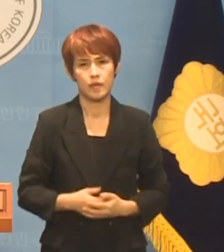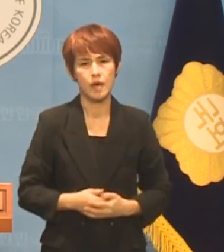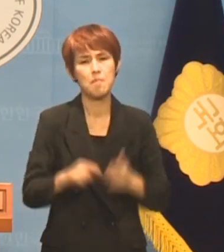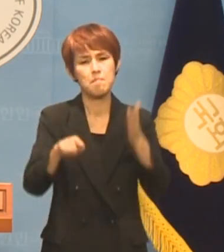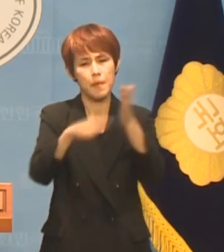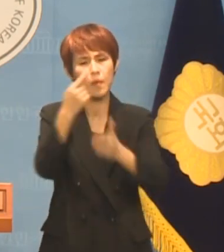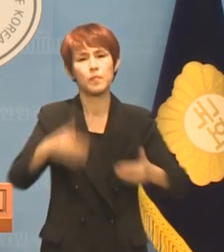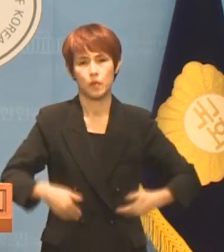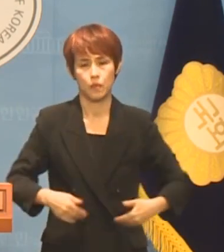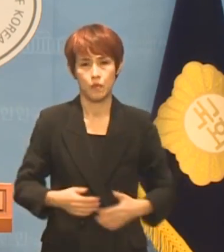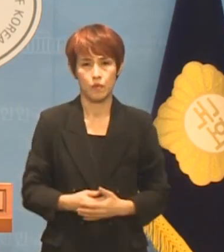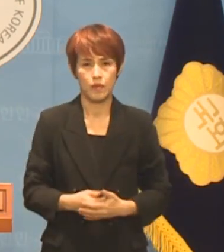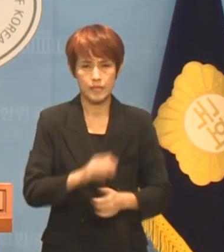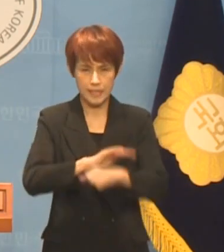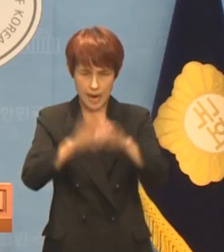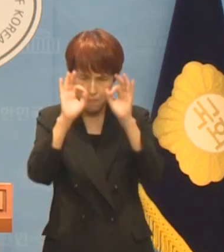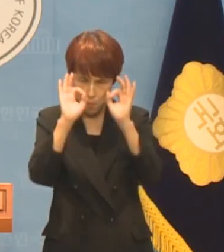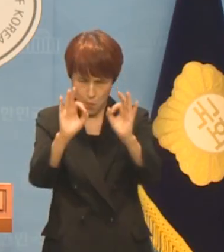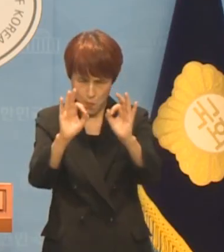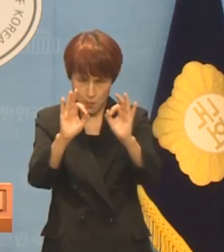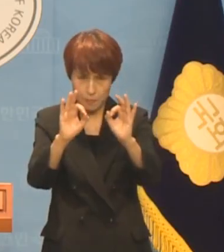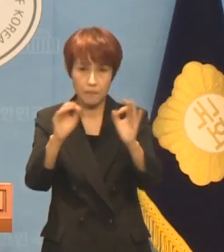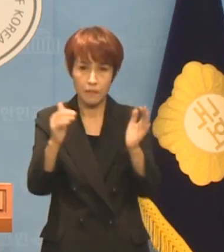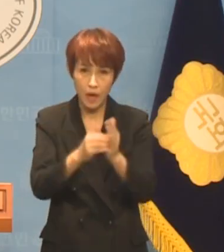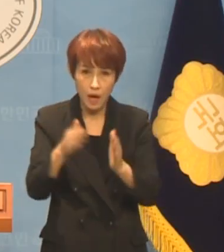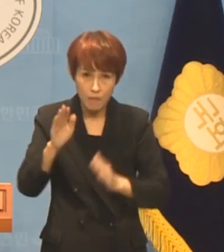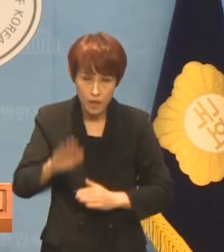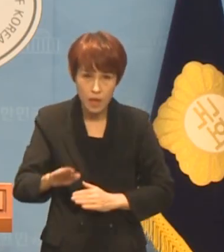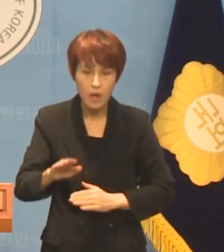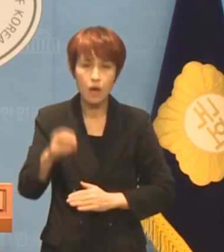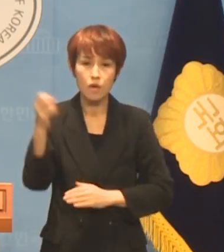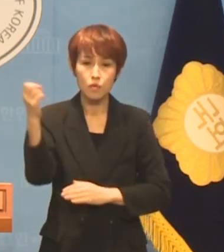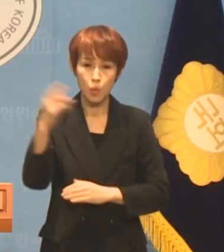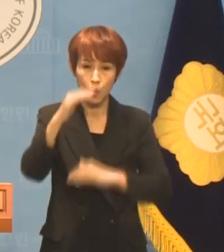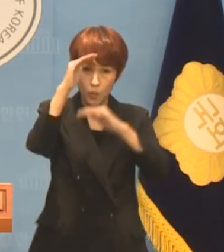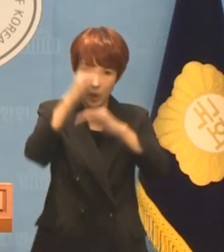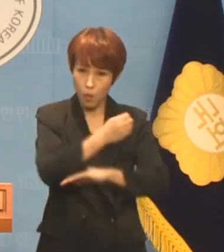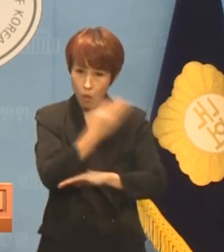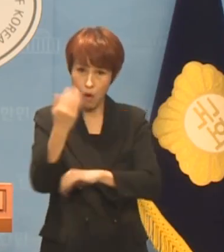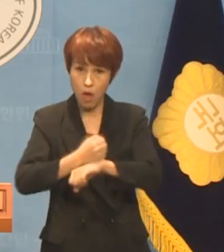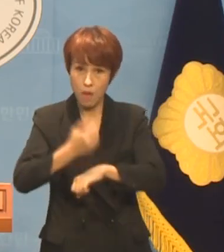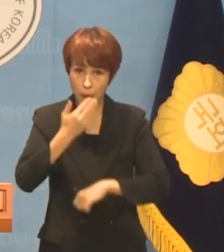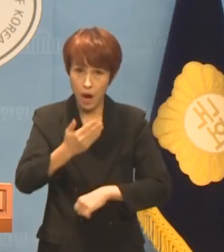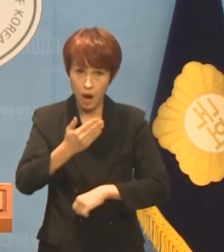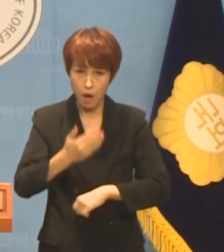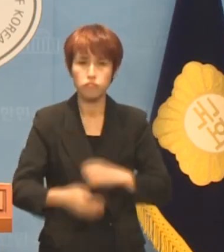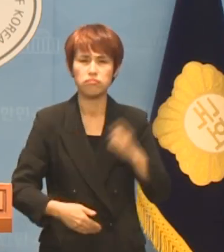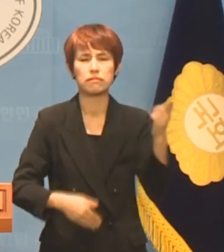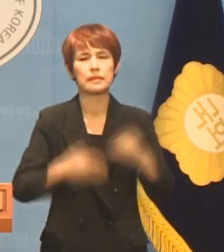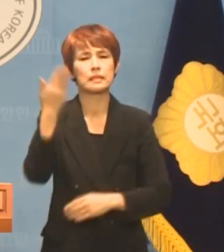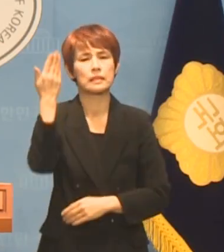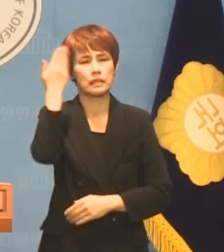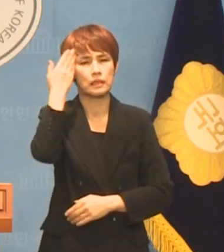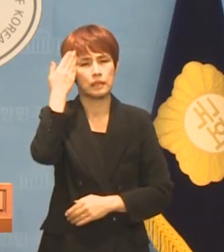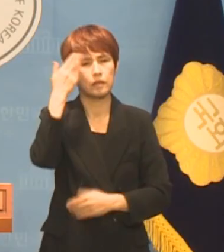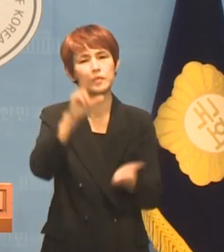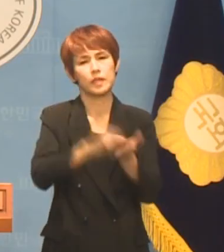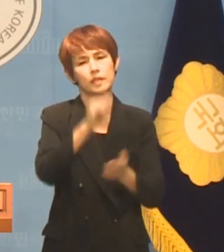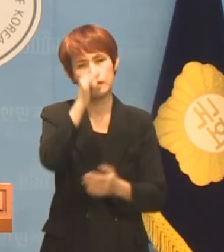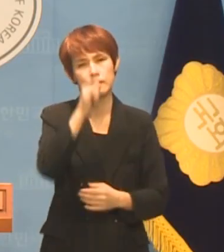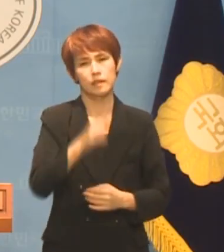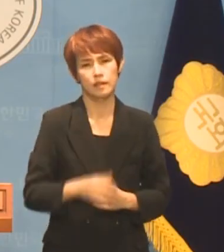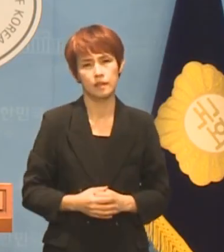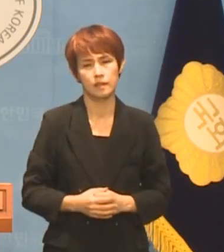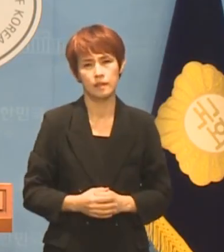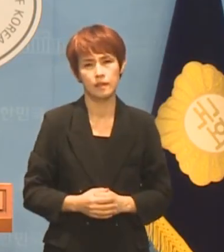그 노력에도 불구하고 이와 같은 보도자료를 배포할 수 있다고 판단한다면 본인들의 지적 수준을 심각하게